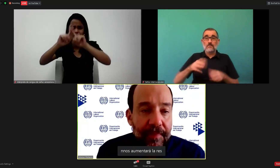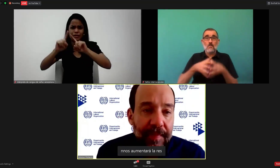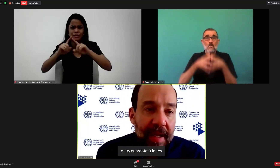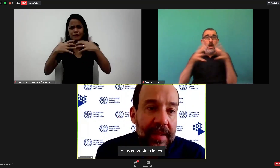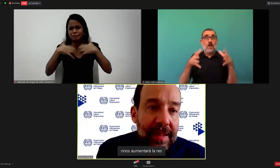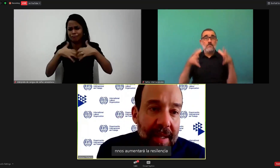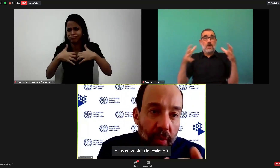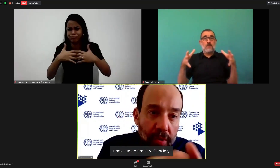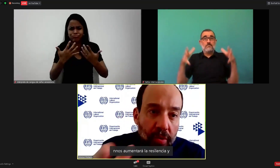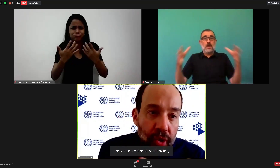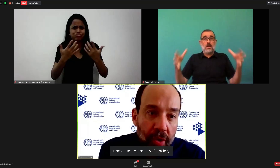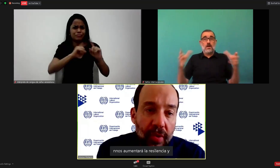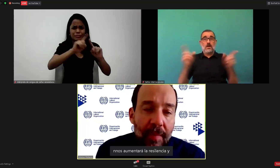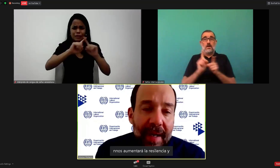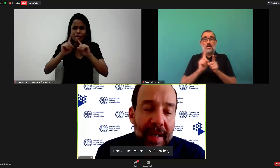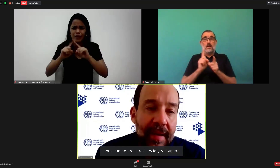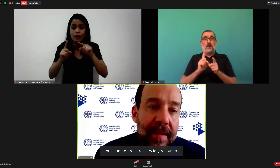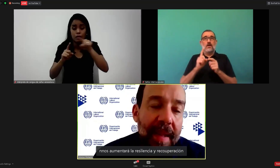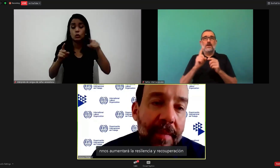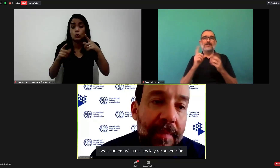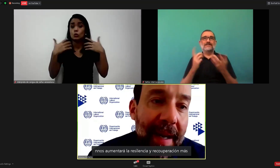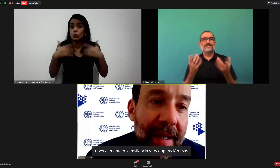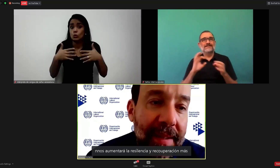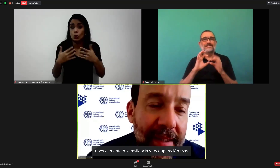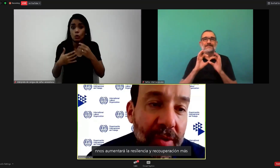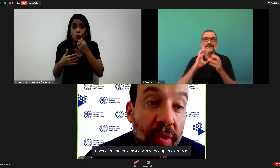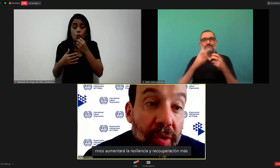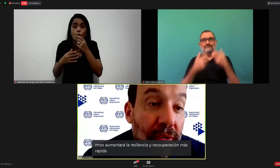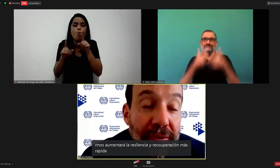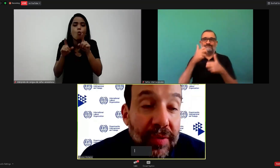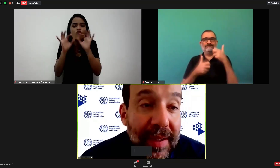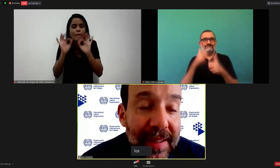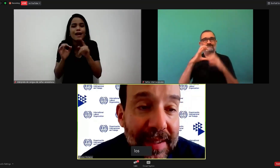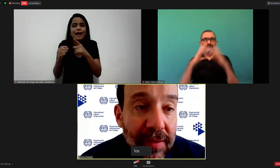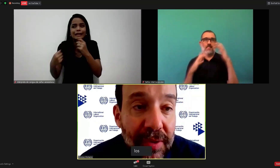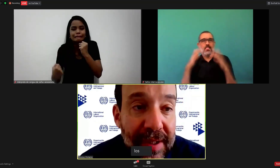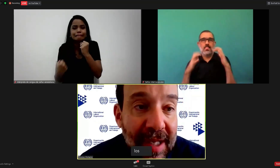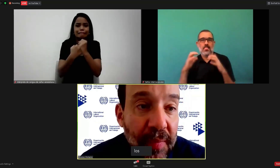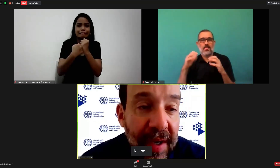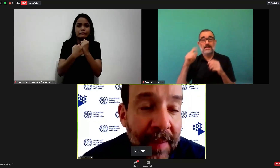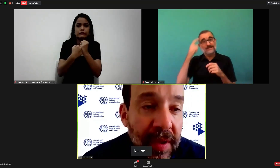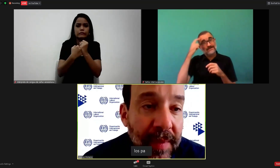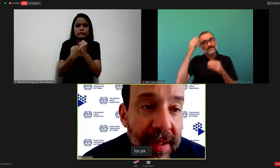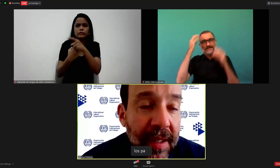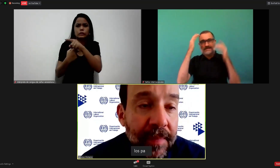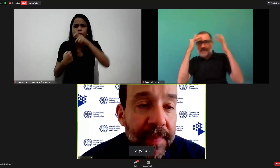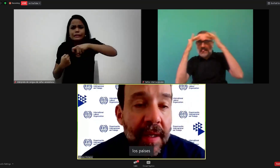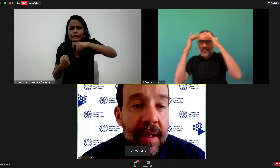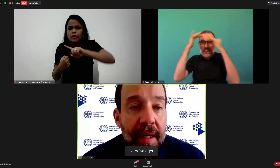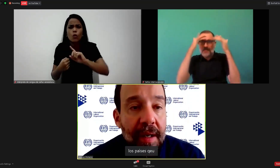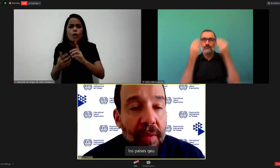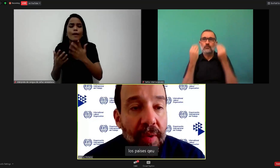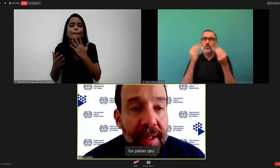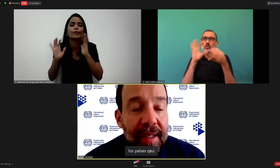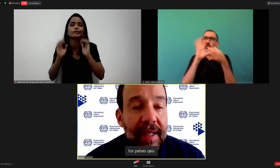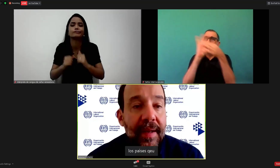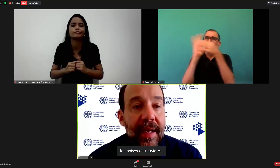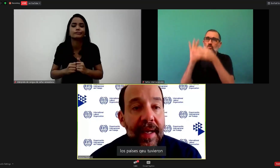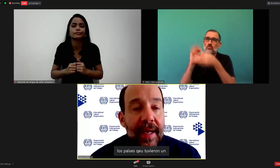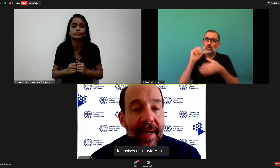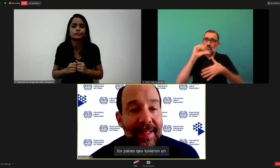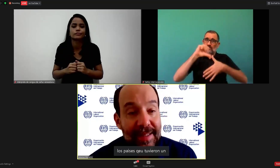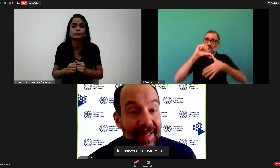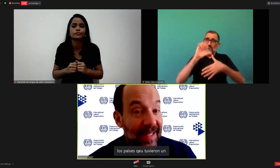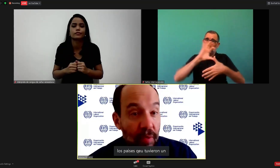especie de colchón, ¿no? para la crisis, no necesitaron, por ejemplo, de emitir, o